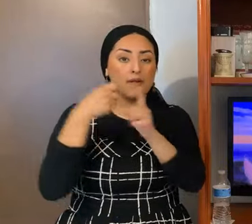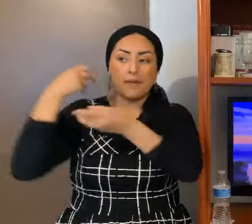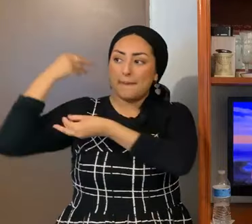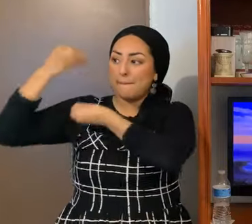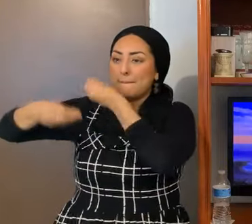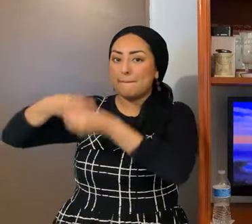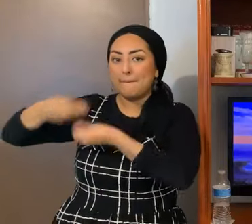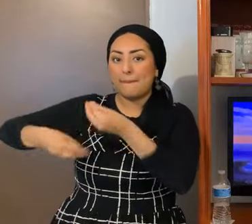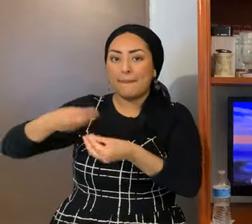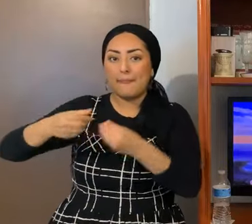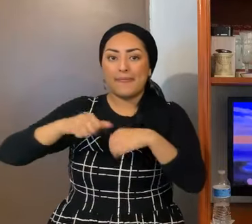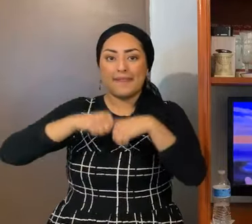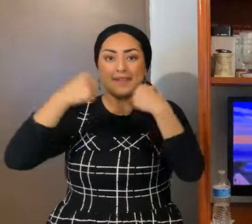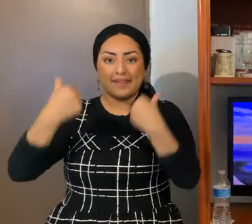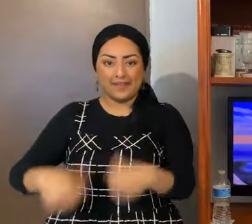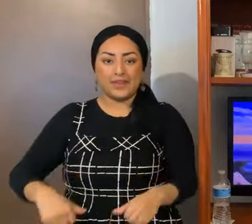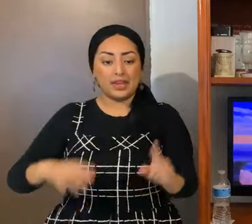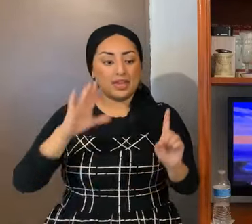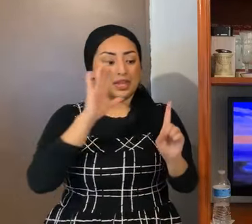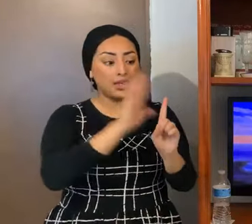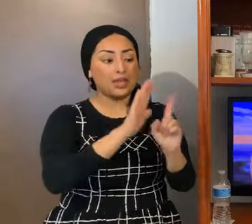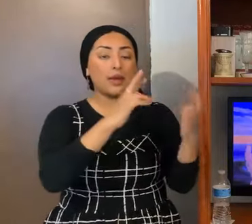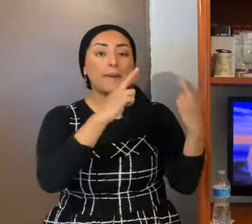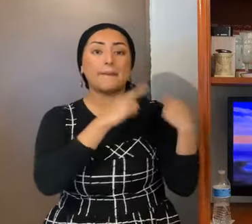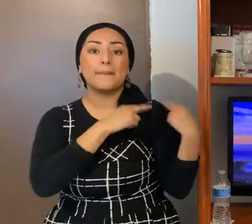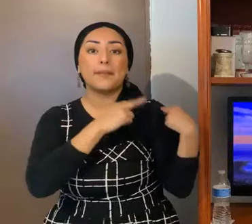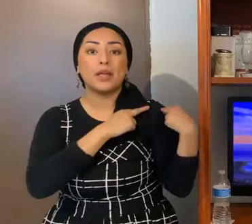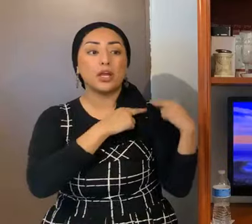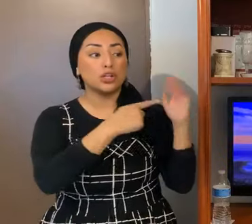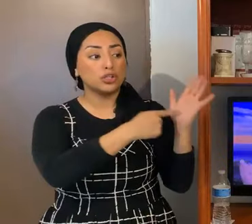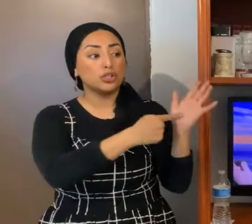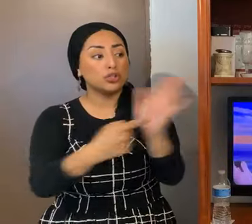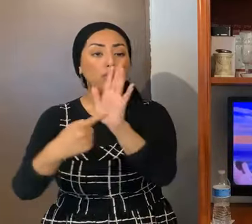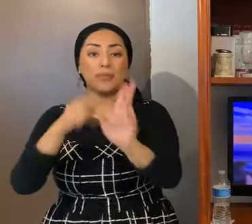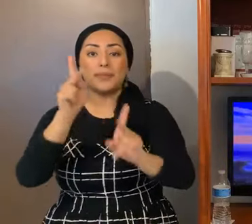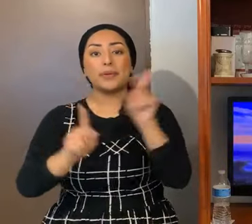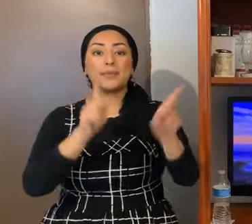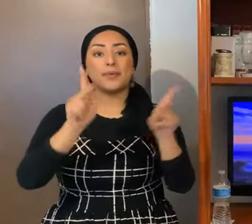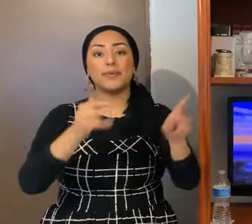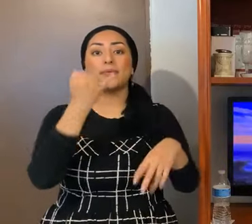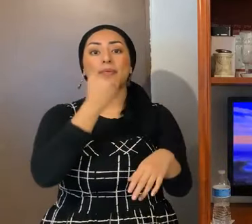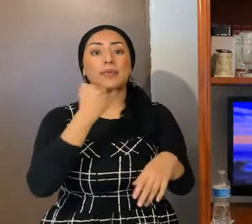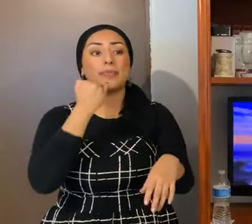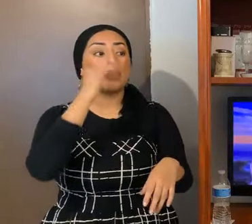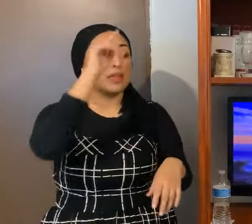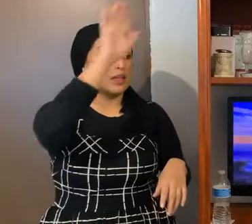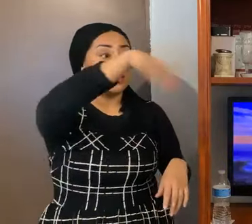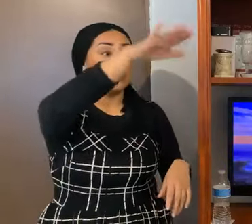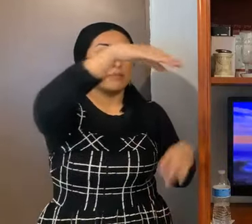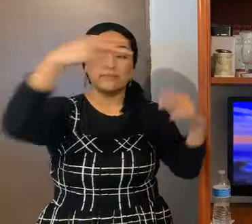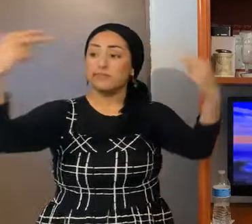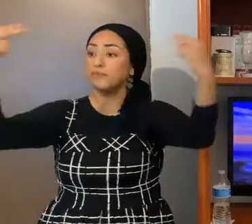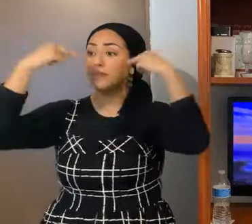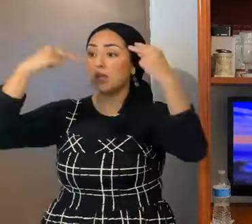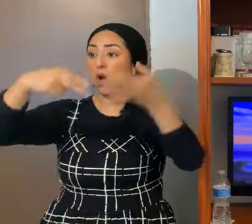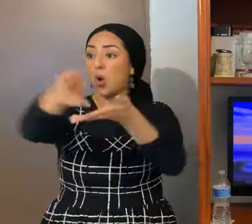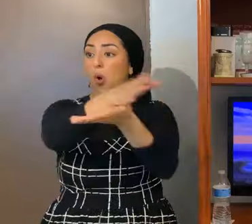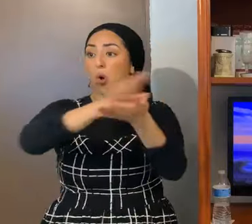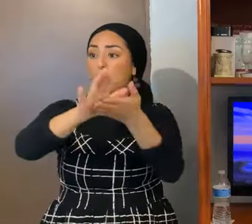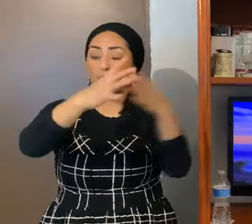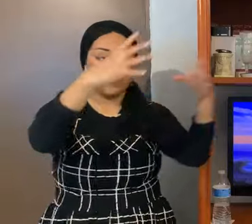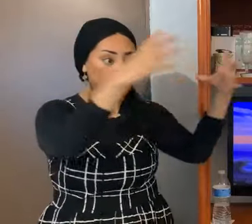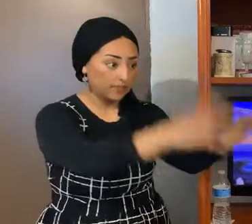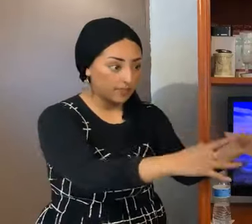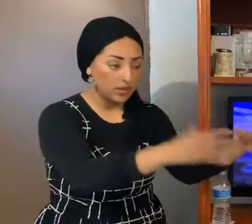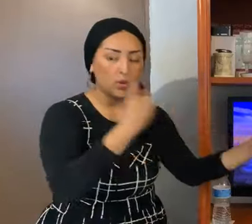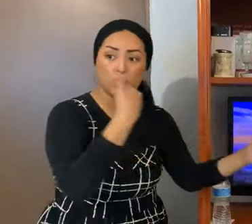Sadoc. Su deber era mostrarle al pueblo la diferencia entre lo santo y lo impuro. Esto no se hace, esto